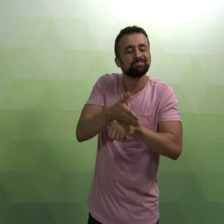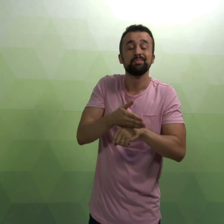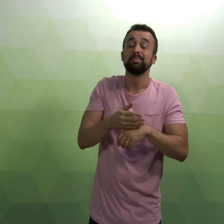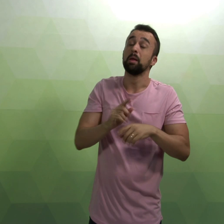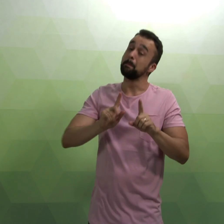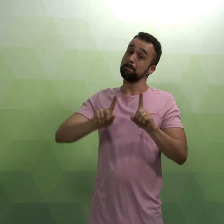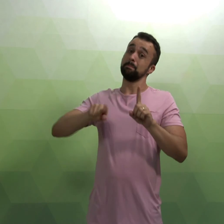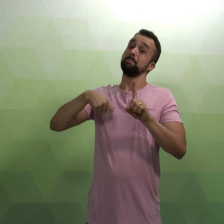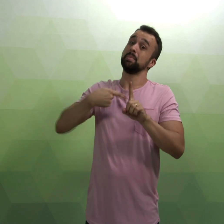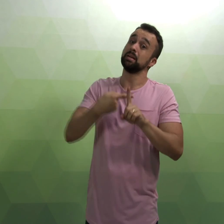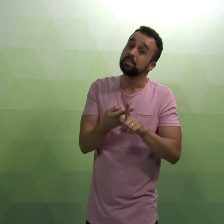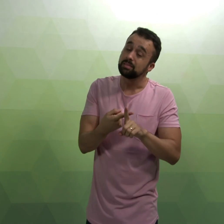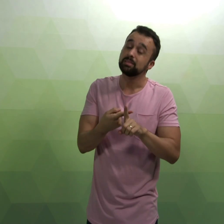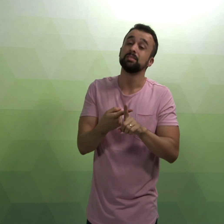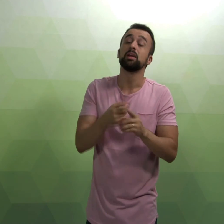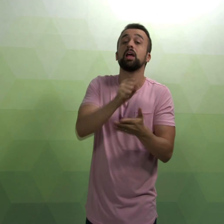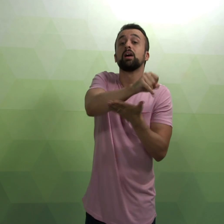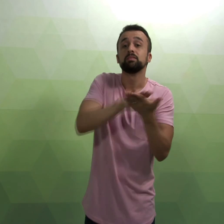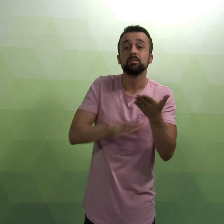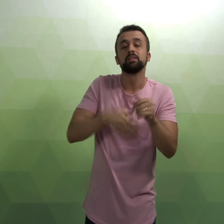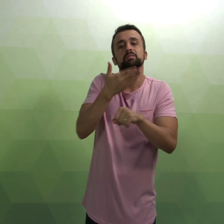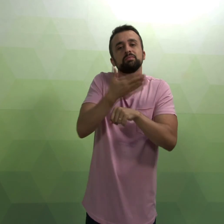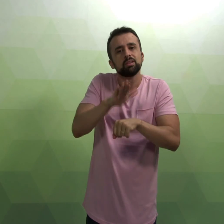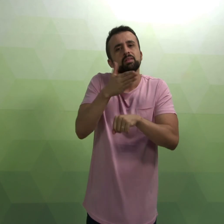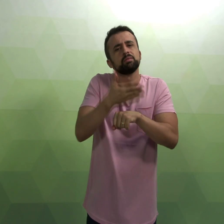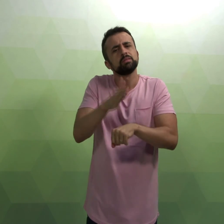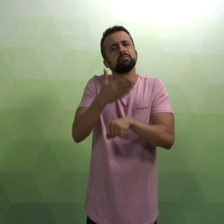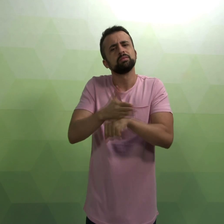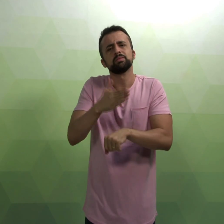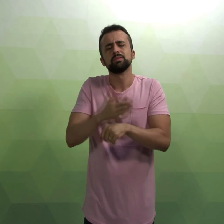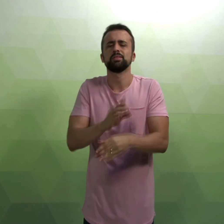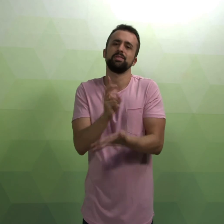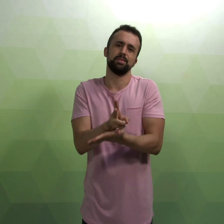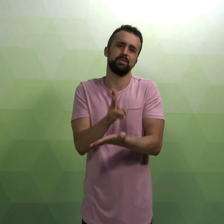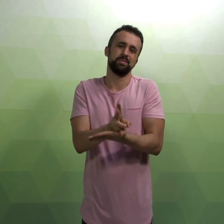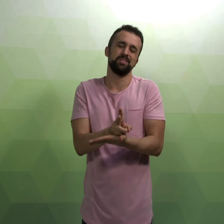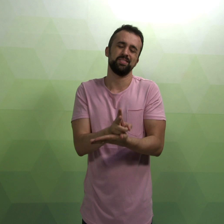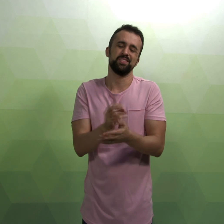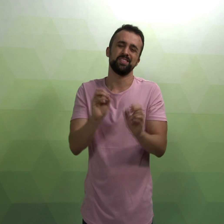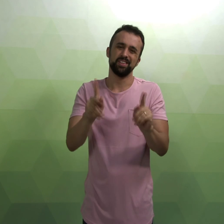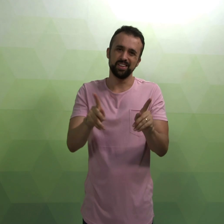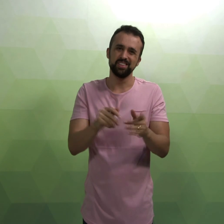seminário. Além do mais, realizando as atividades.